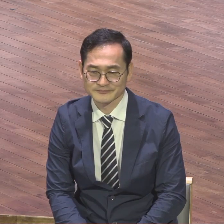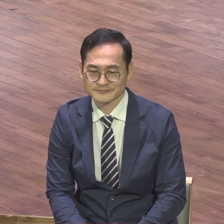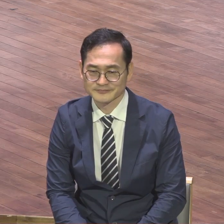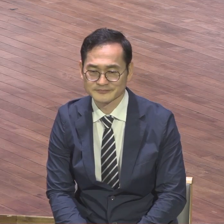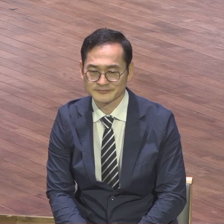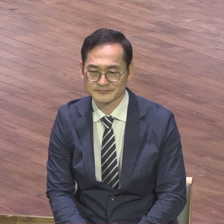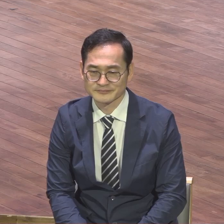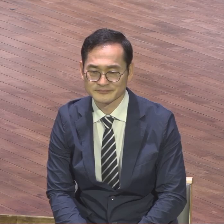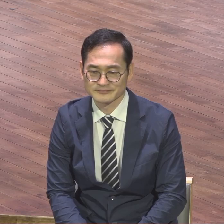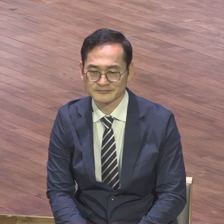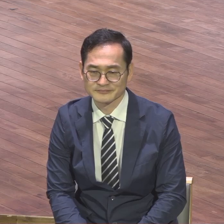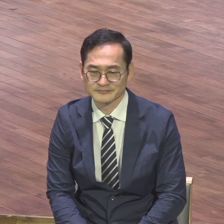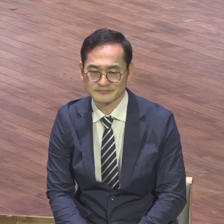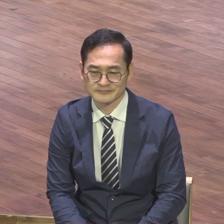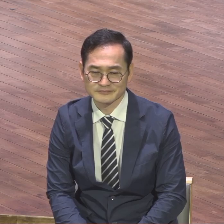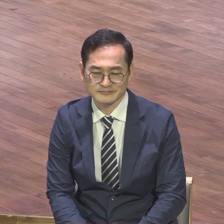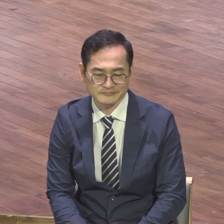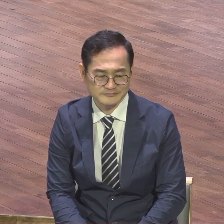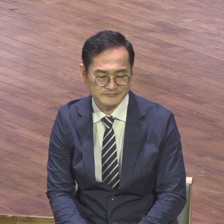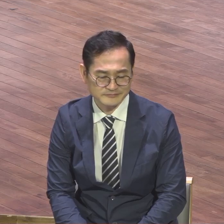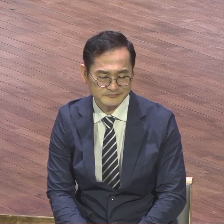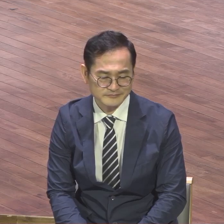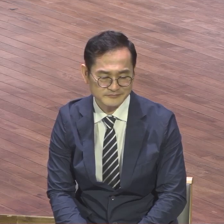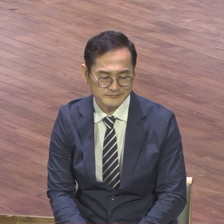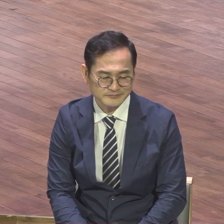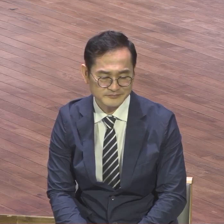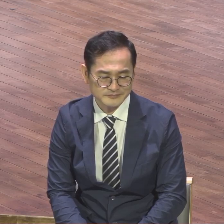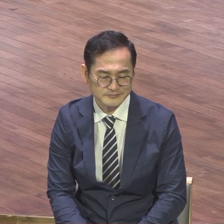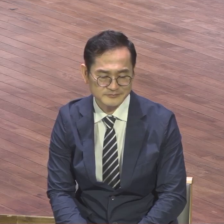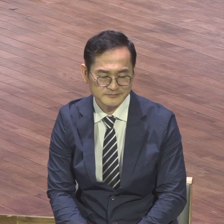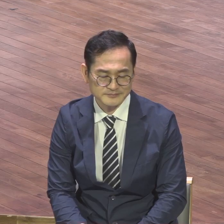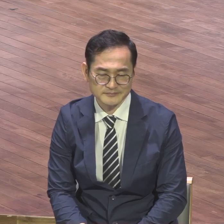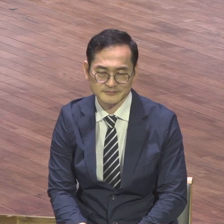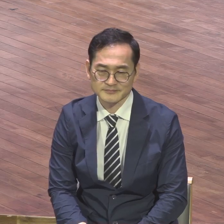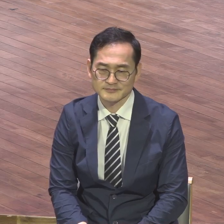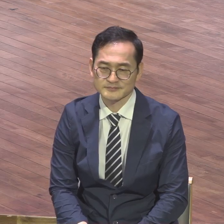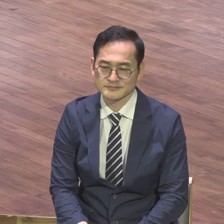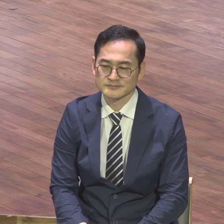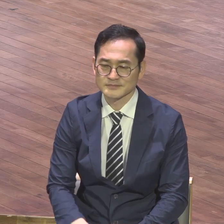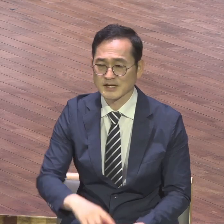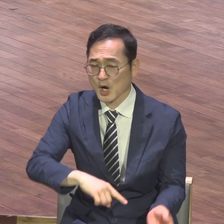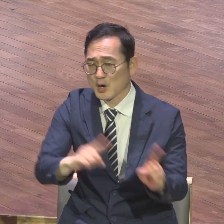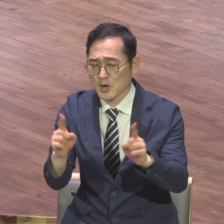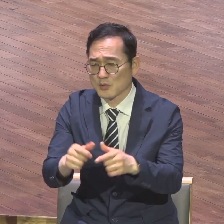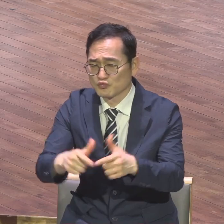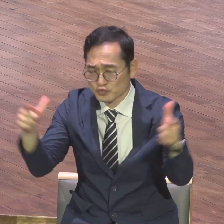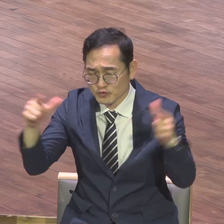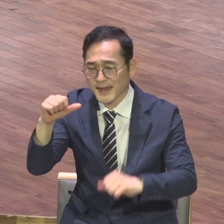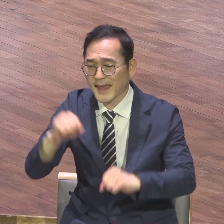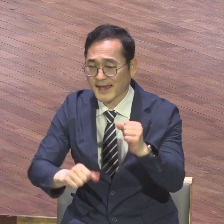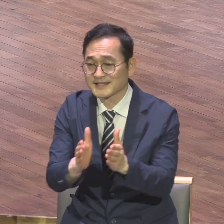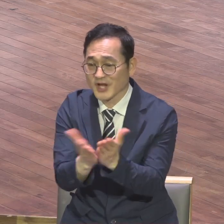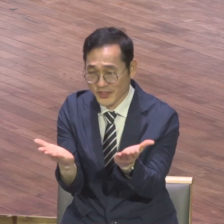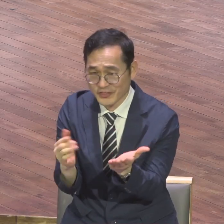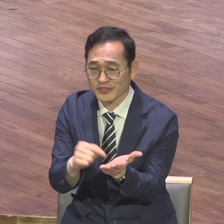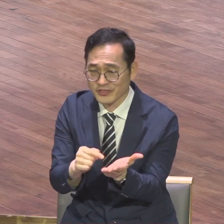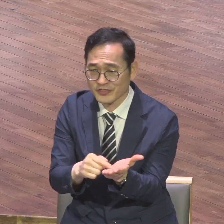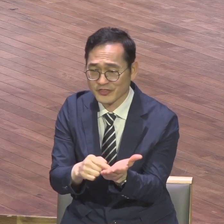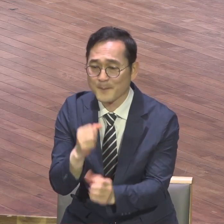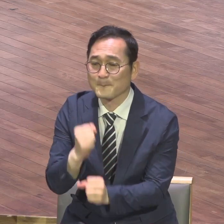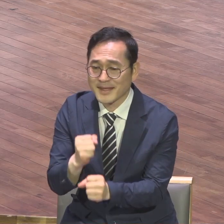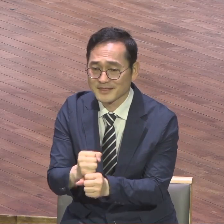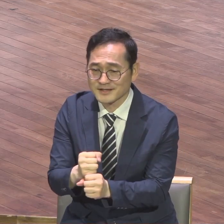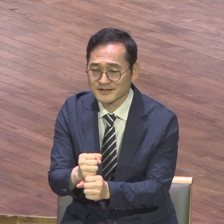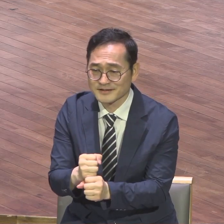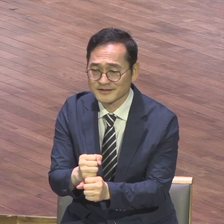여러분 3.1조를 구성을 해서 제2의 이 부흥행전을 써내려가는 성령과 지혜가 충만한 성도들 다